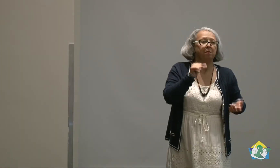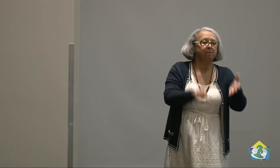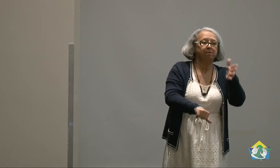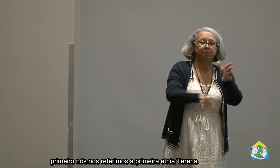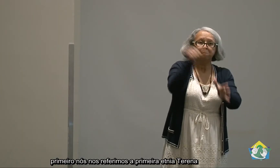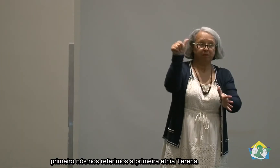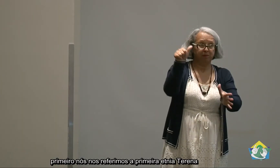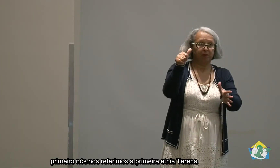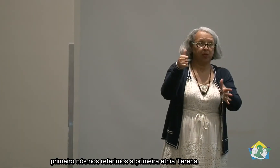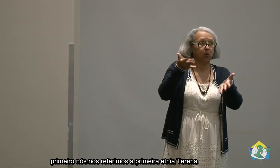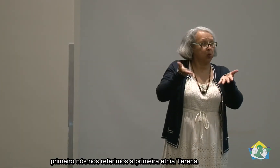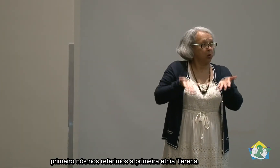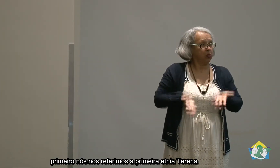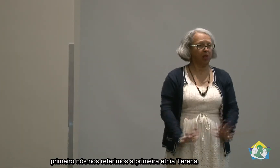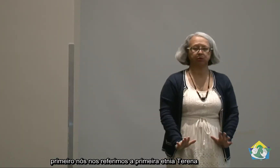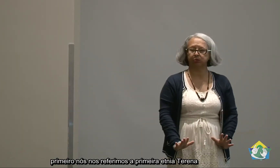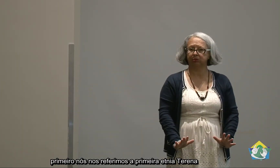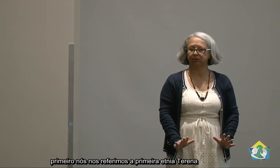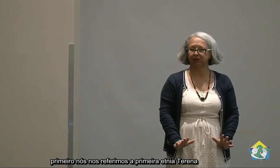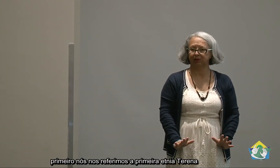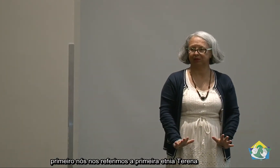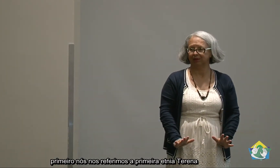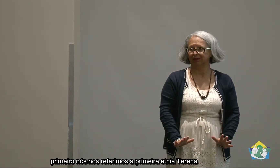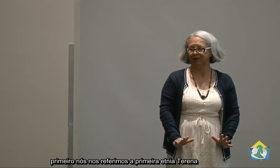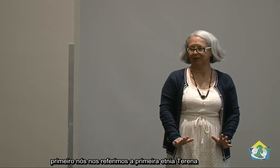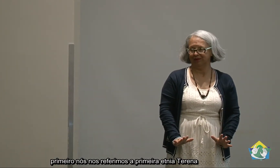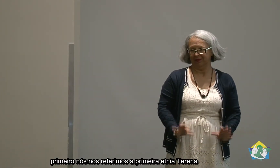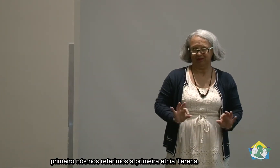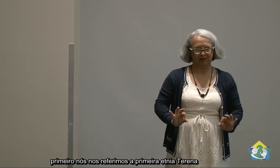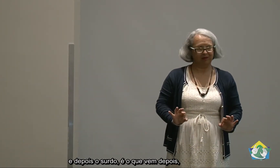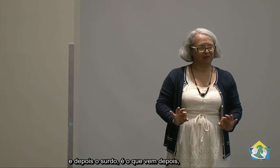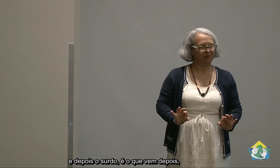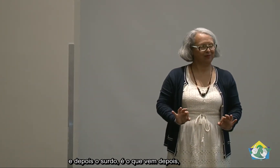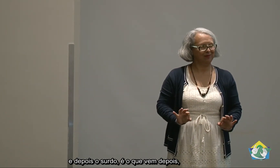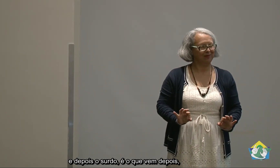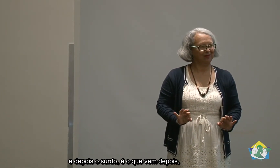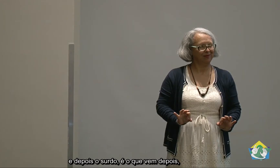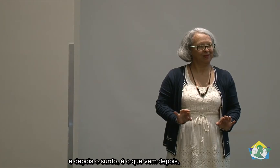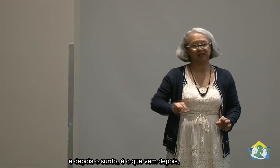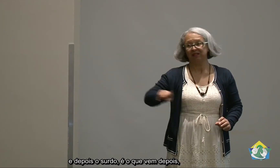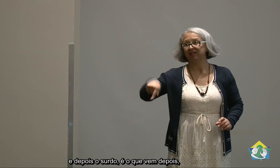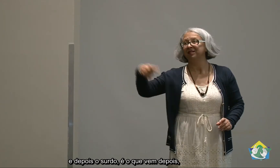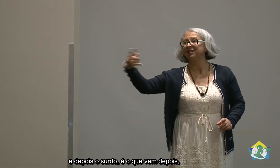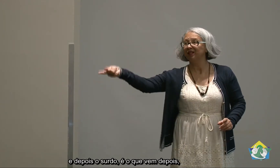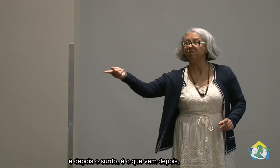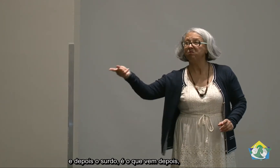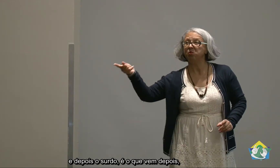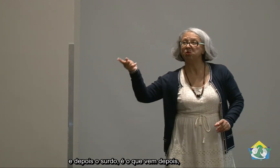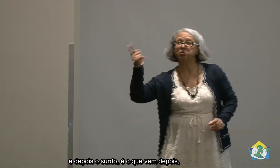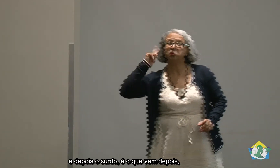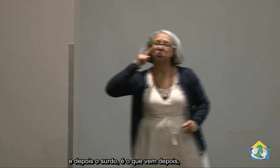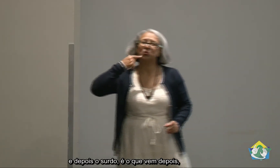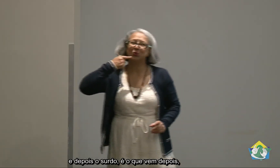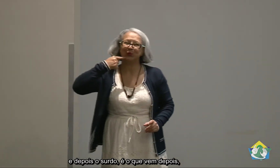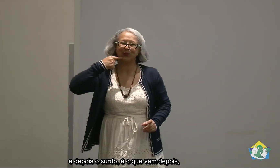Perdão, primeiro nós nos referimos primeira etnia terena e depois o surdo. É o que vem depois.